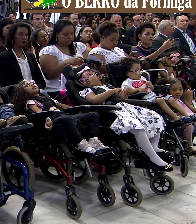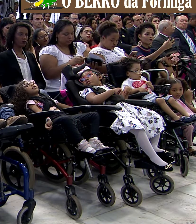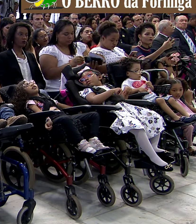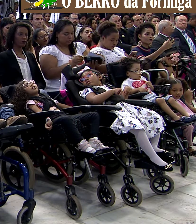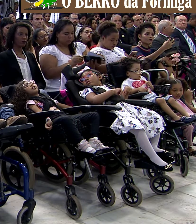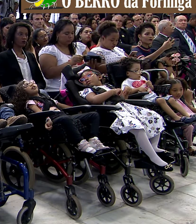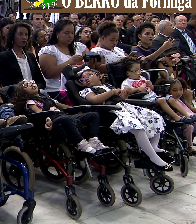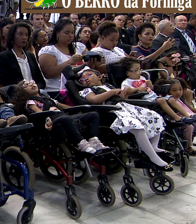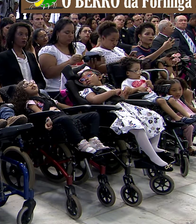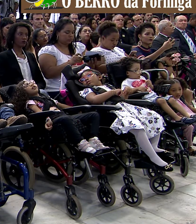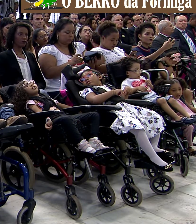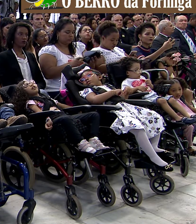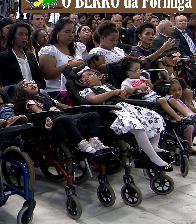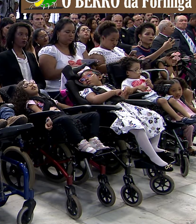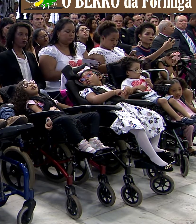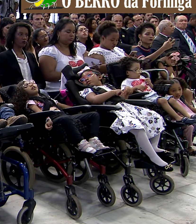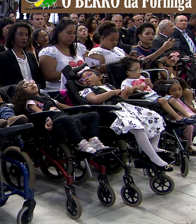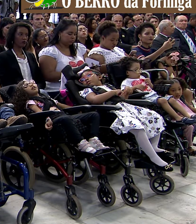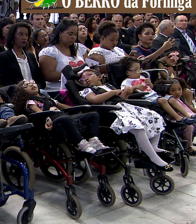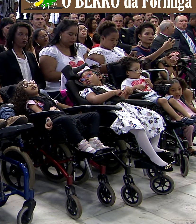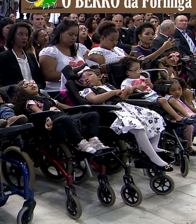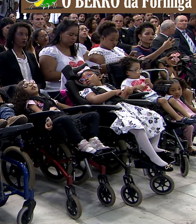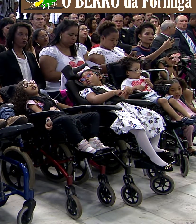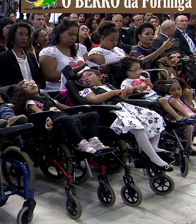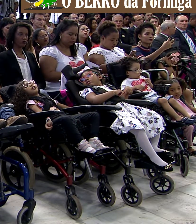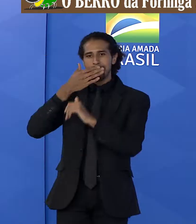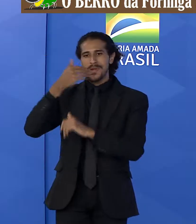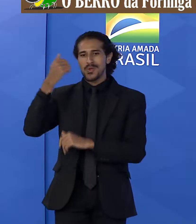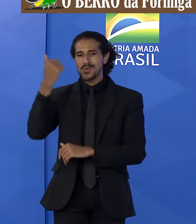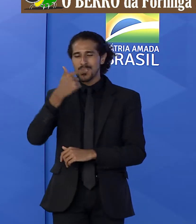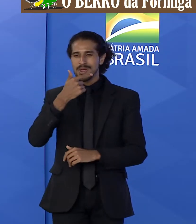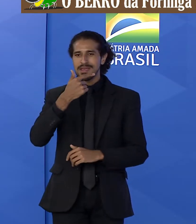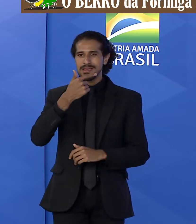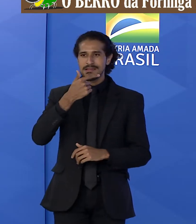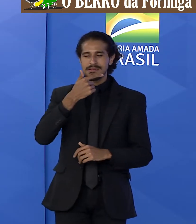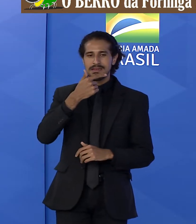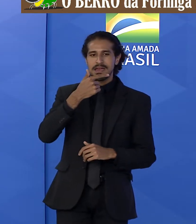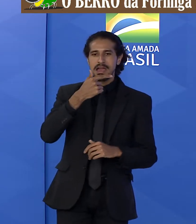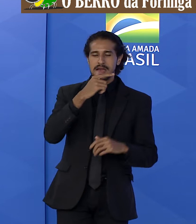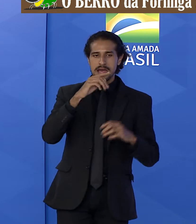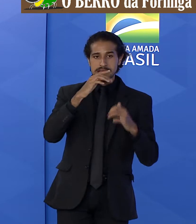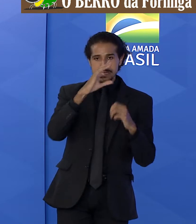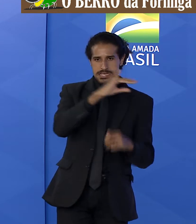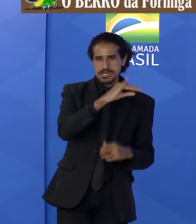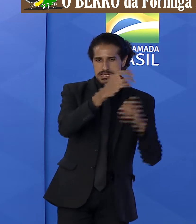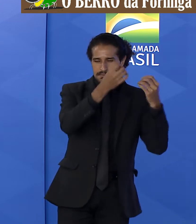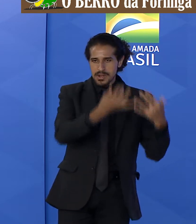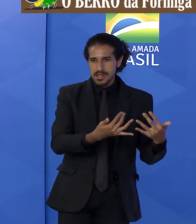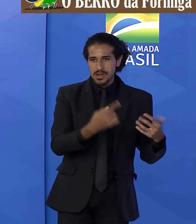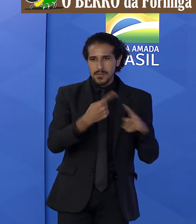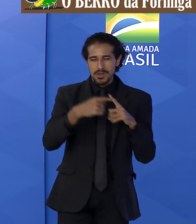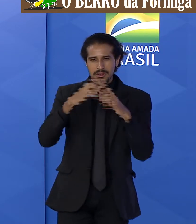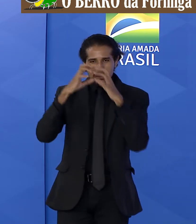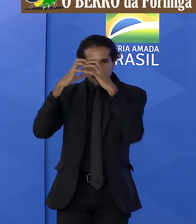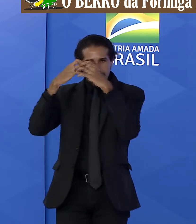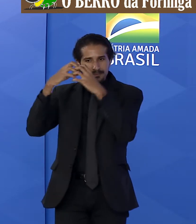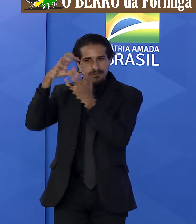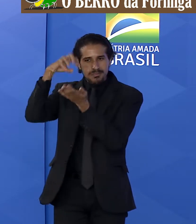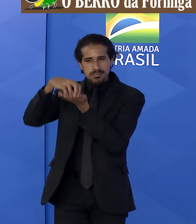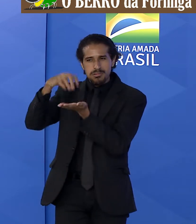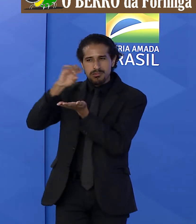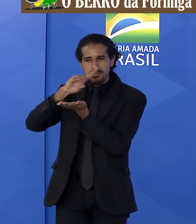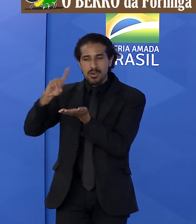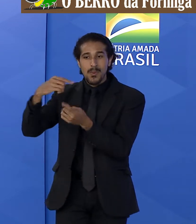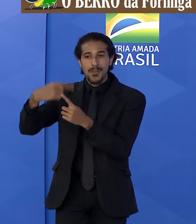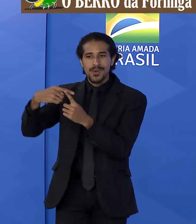inclusive com desenvolvimento até acima do que era esperado pelo tamanho da lesão, da alteração neurológica, só pelo carinho e pelo